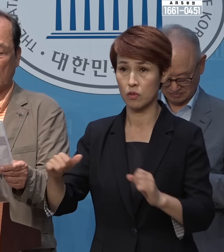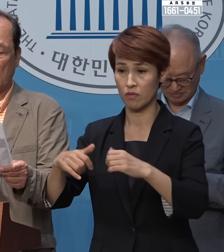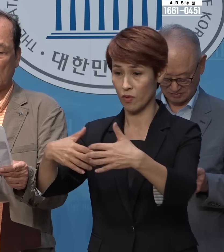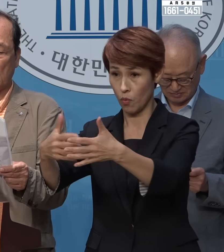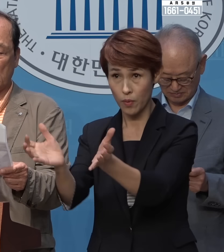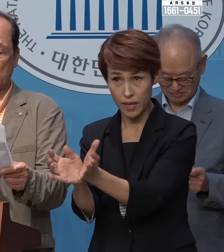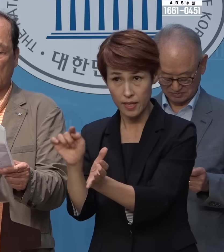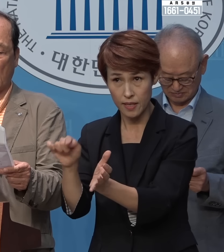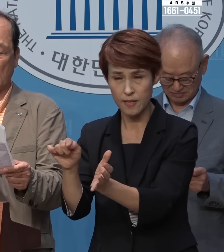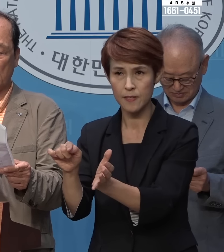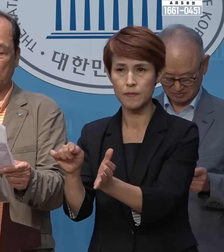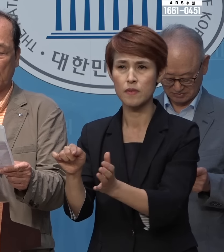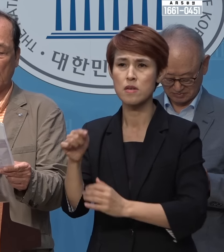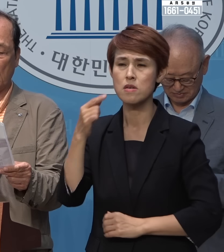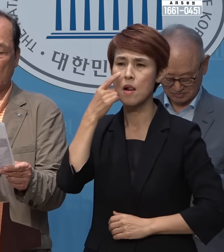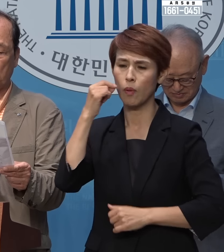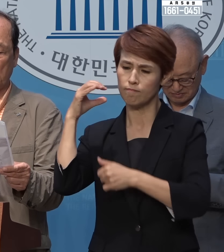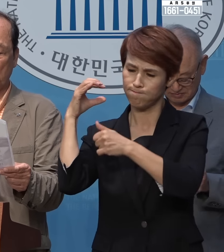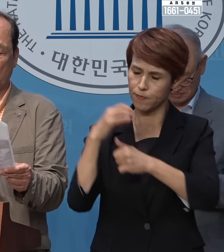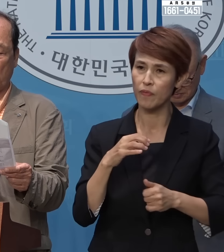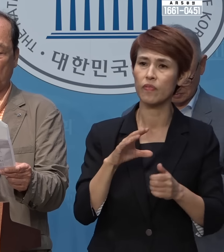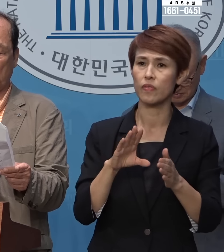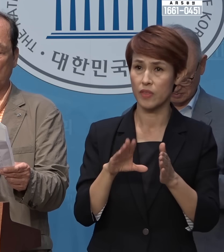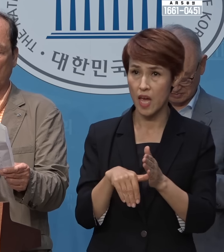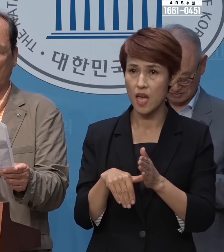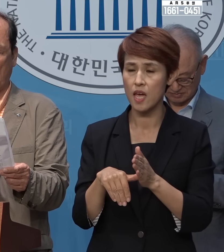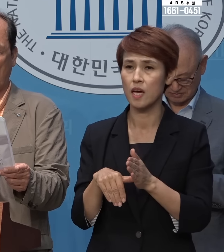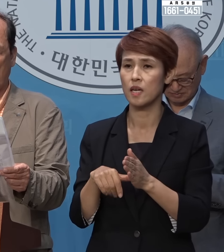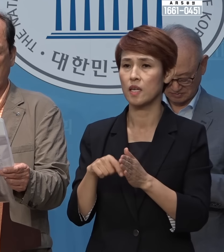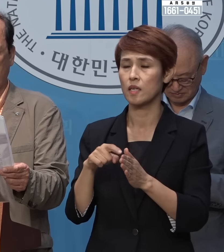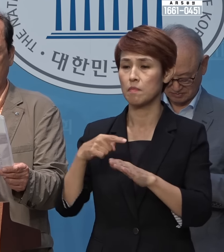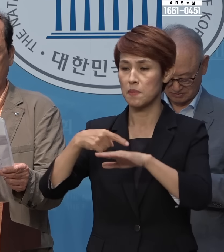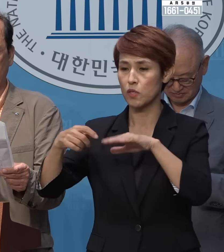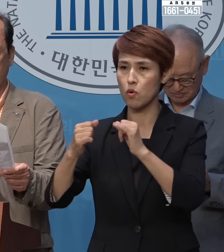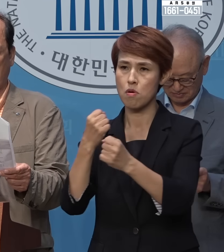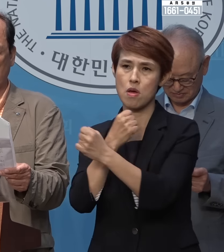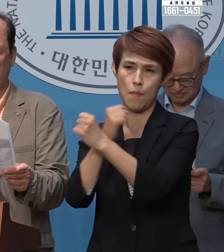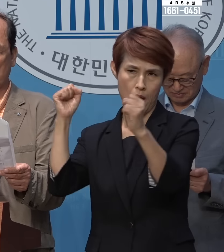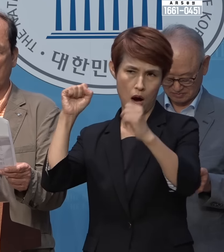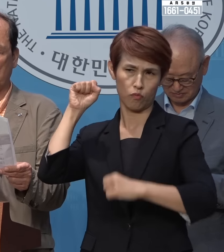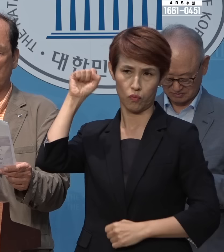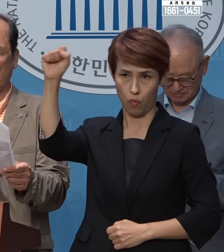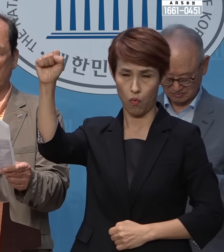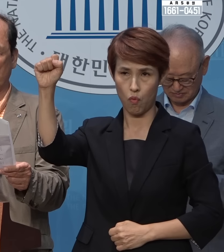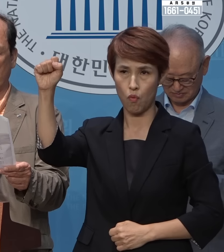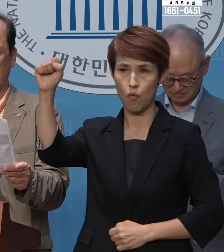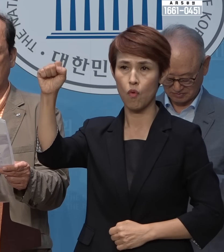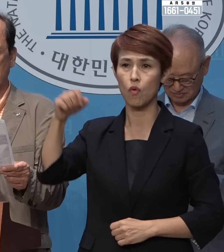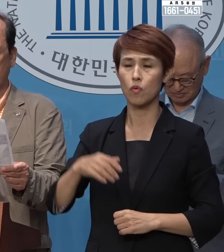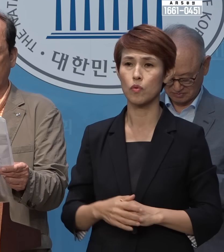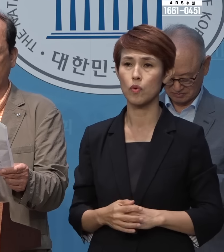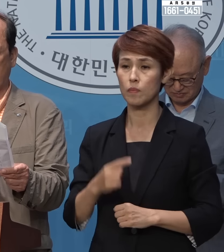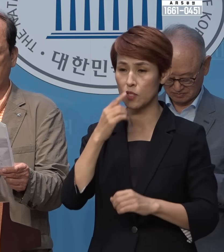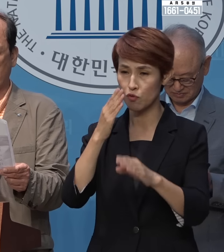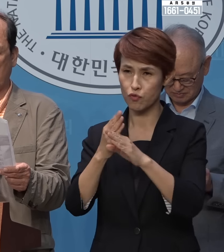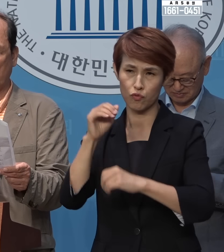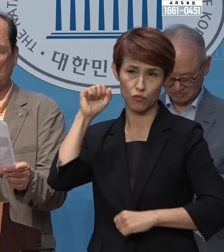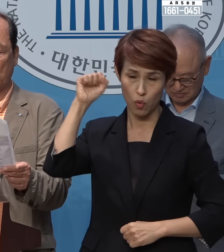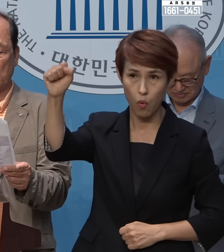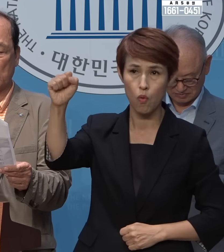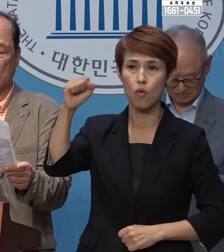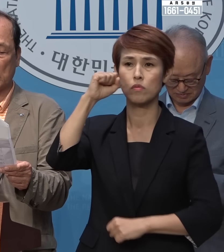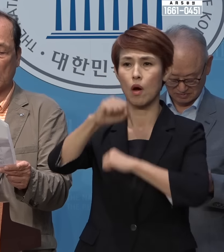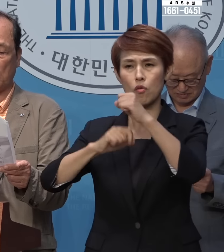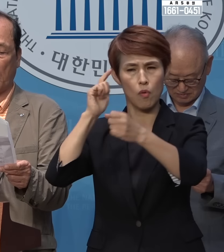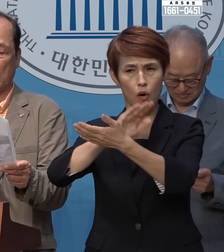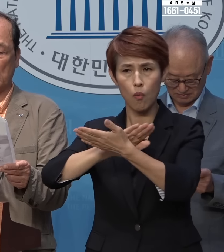비상시국회의는 일제강점기 민족해방운동과 해방 후 반독재 민주화운동, 자주화,